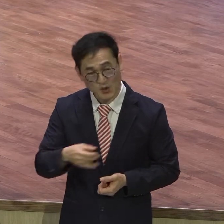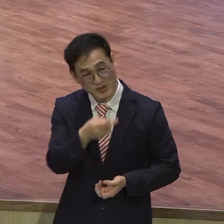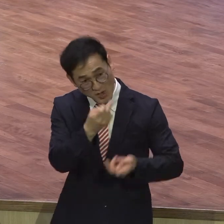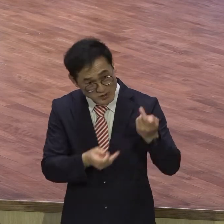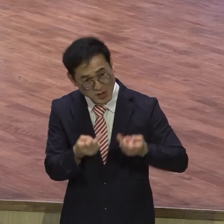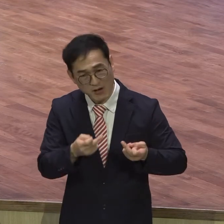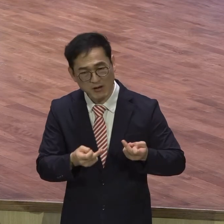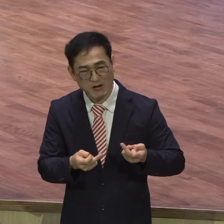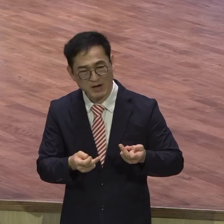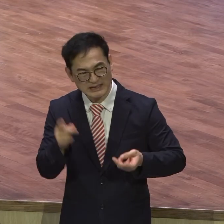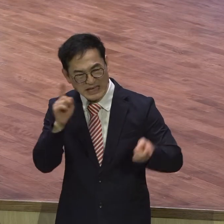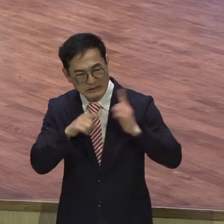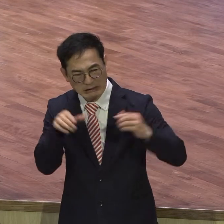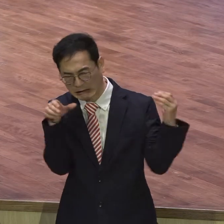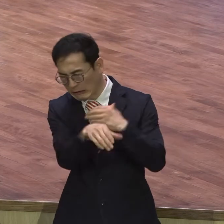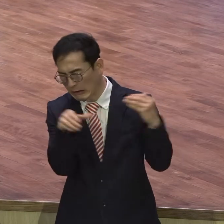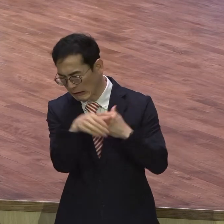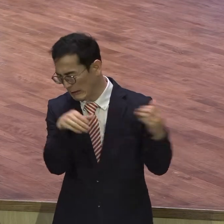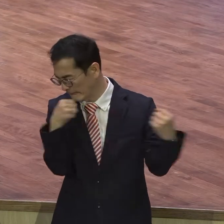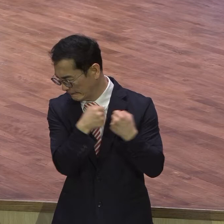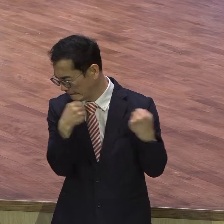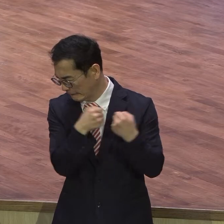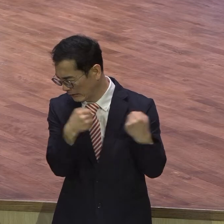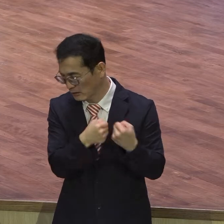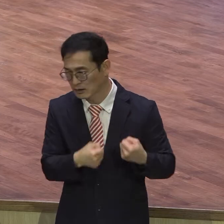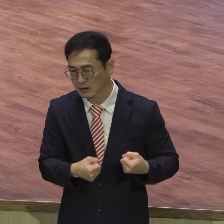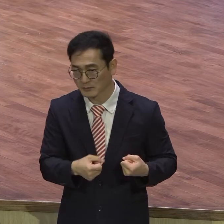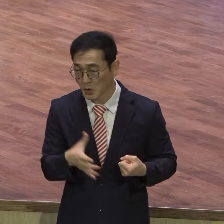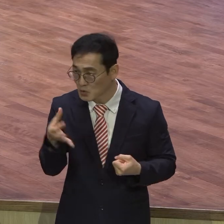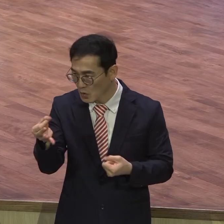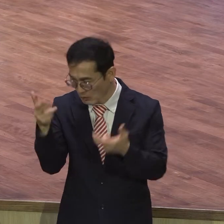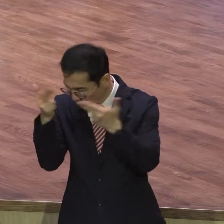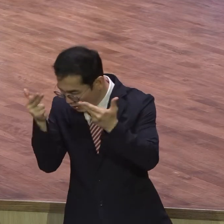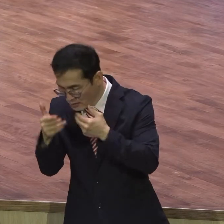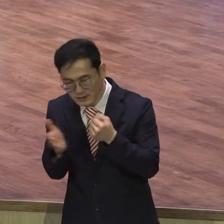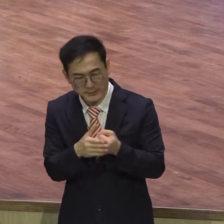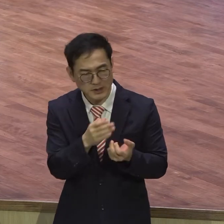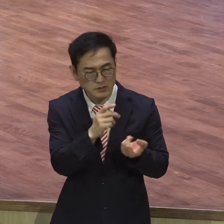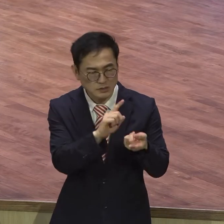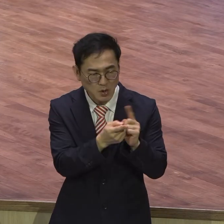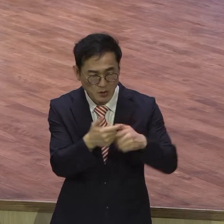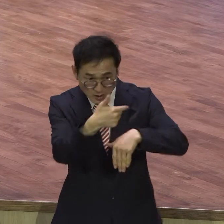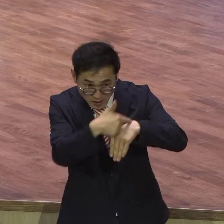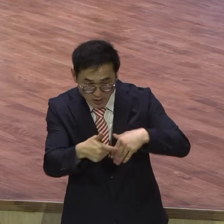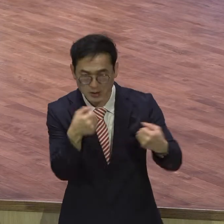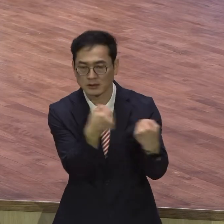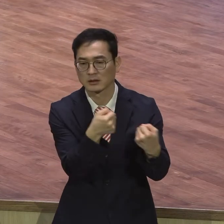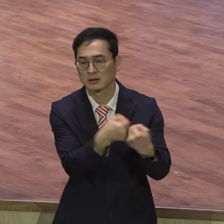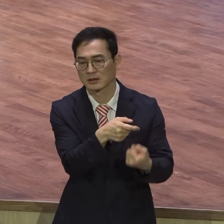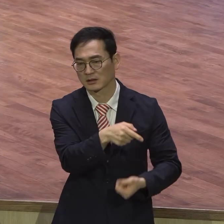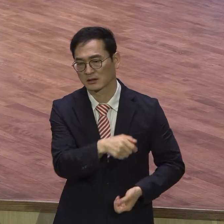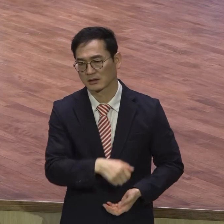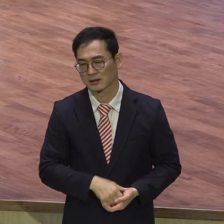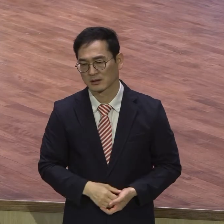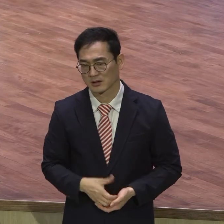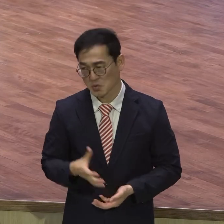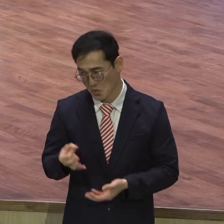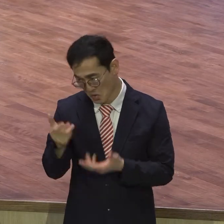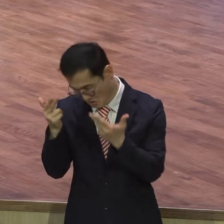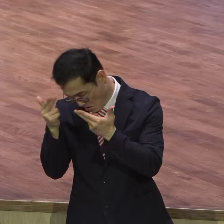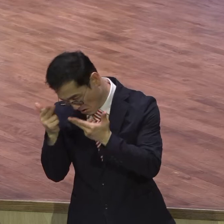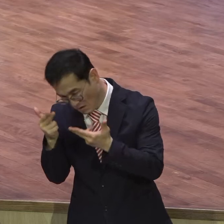줄 정도는 돈을 이렇게 좋아하구나 돈을 그렇게 좋아한다는 거예요 한 신학자는 왜